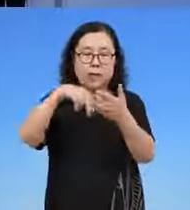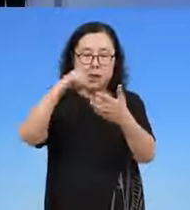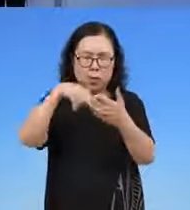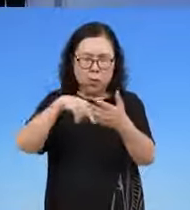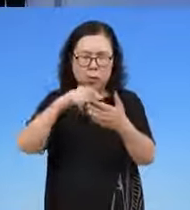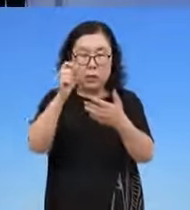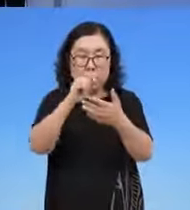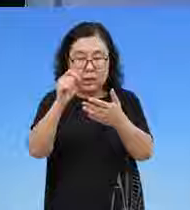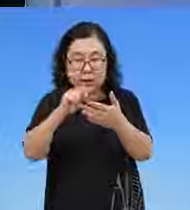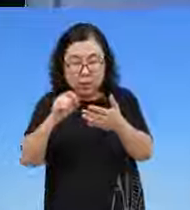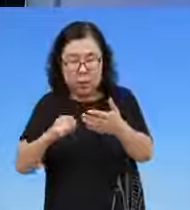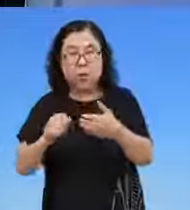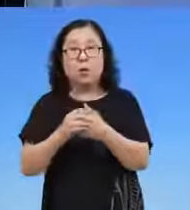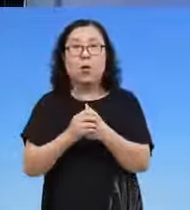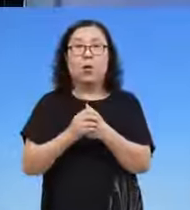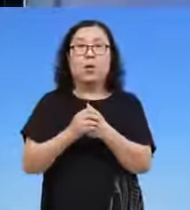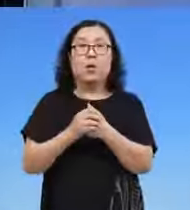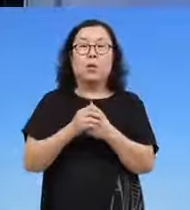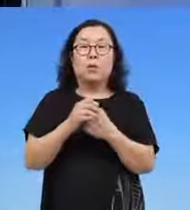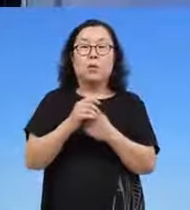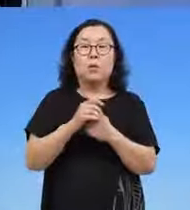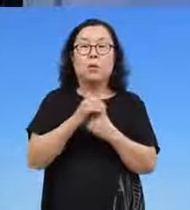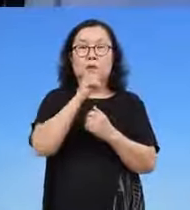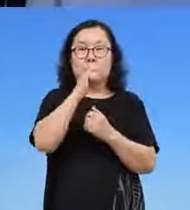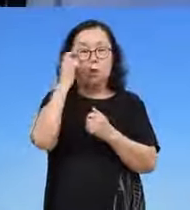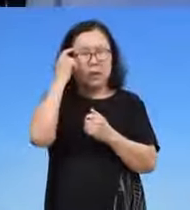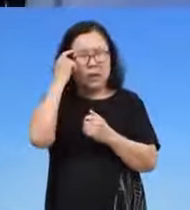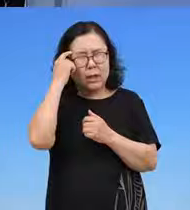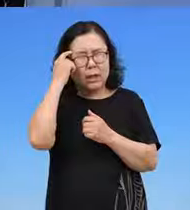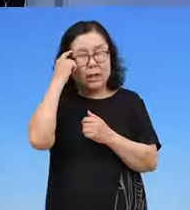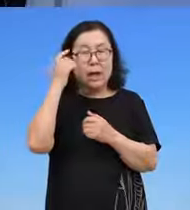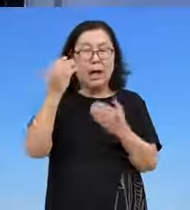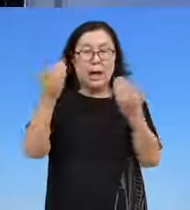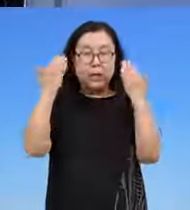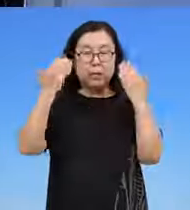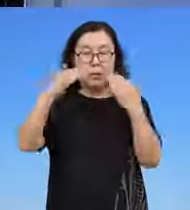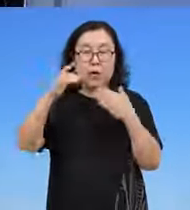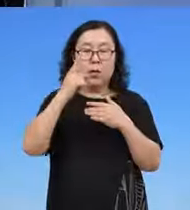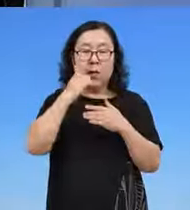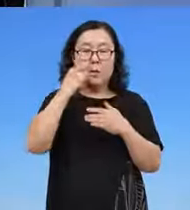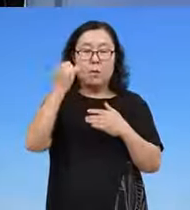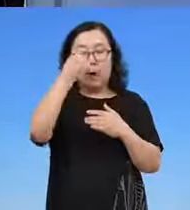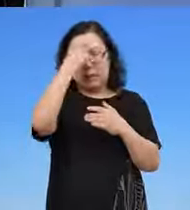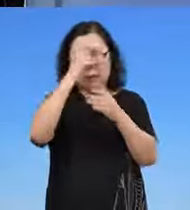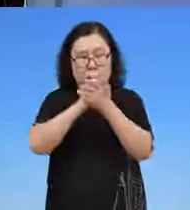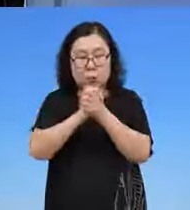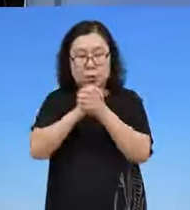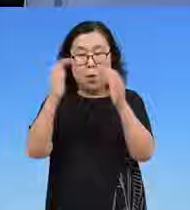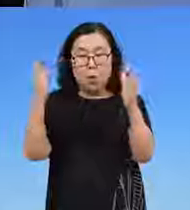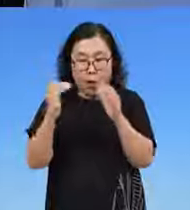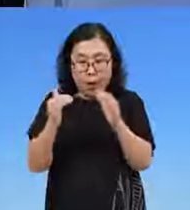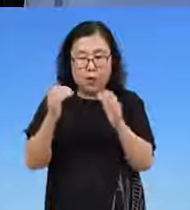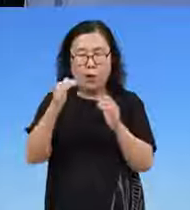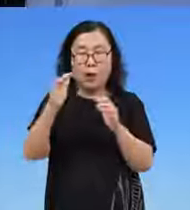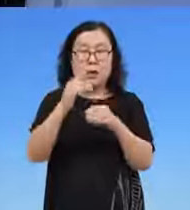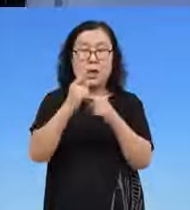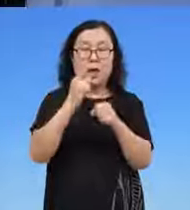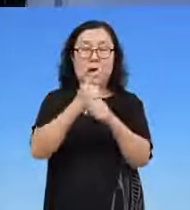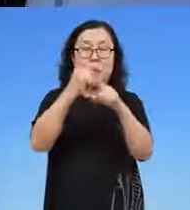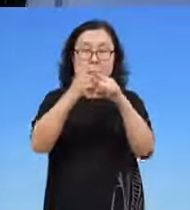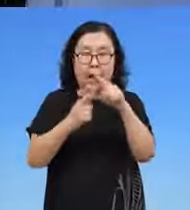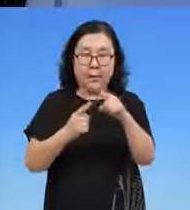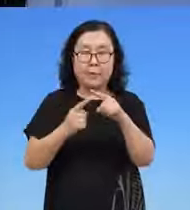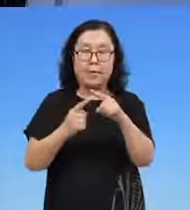쓰고, 성경이 궁금해서 혼자 큐티 학교도 가고 어머니 기도회도 쫓아가고, 그렇게 1년